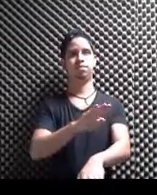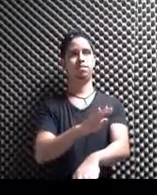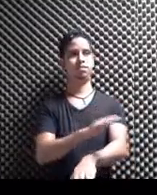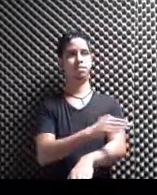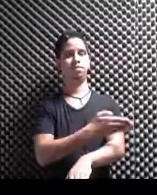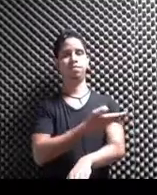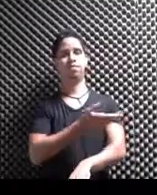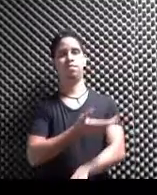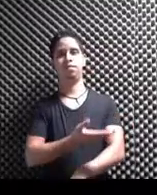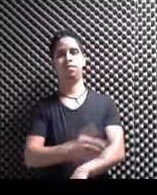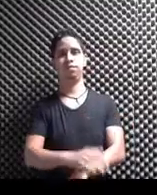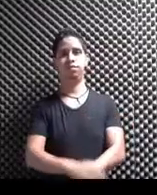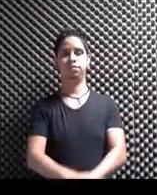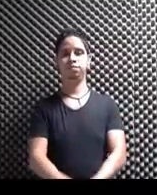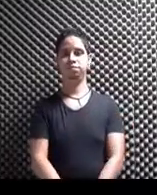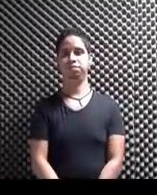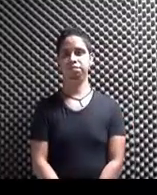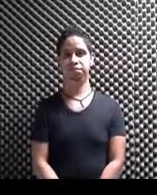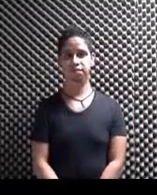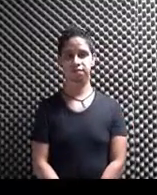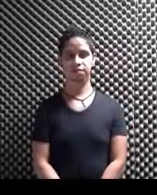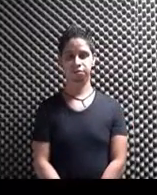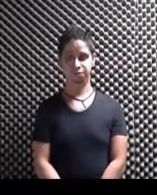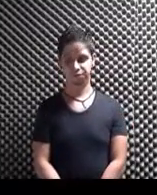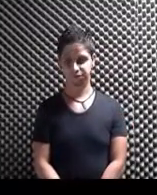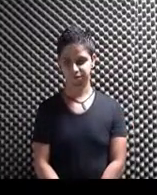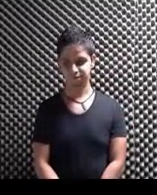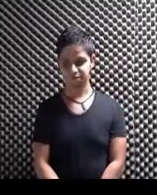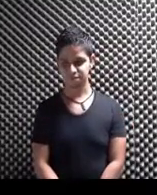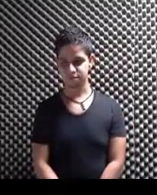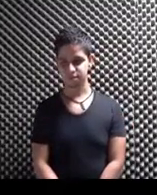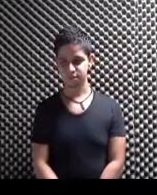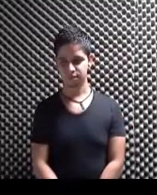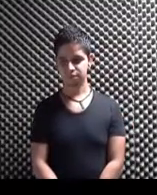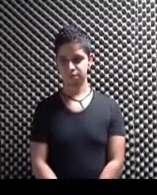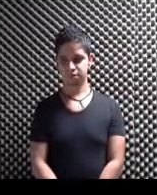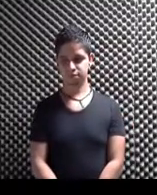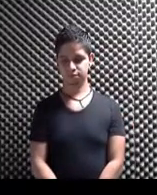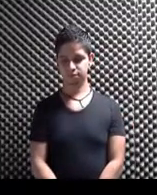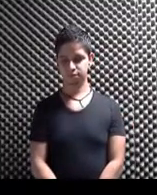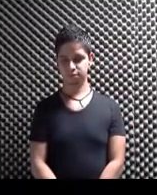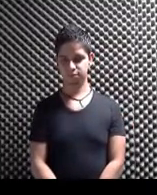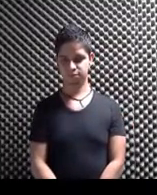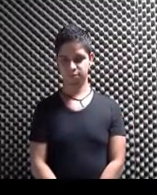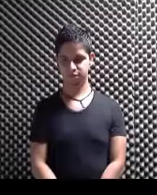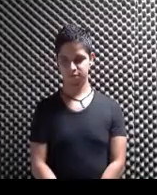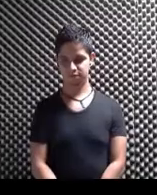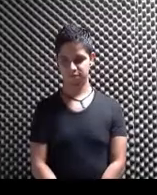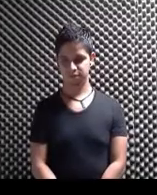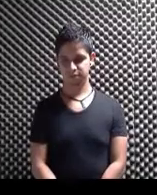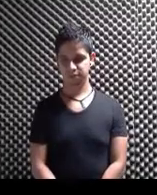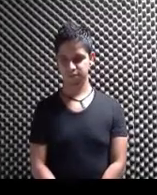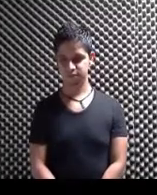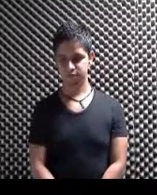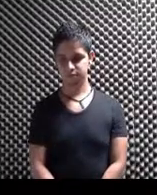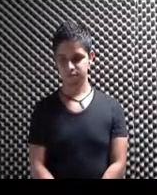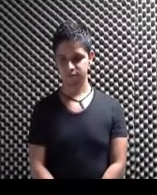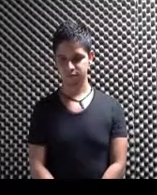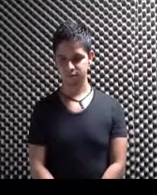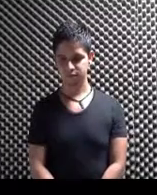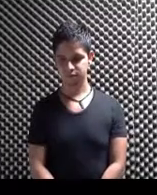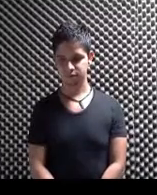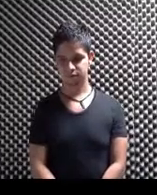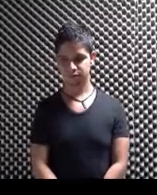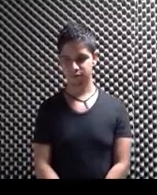el sujeto maneja por el carril derecho lleva un bluetooth colocado con con mucha gracia detrás de la